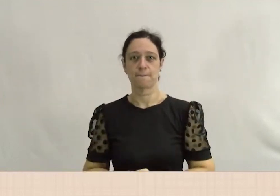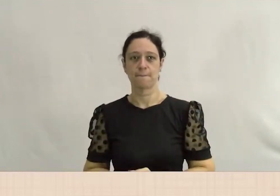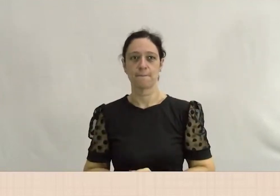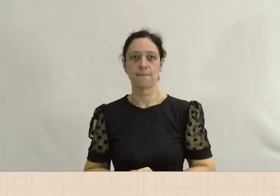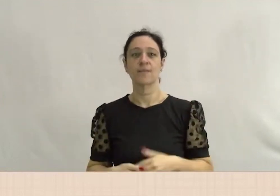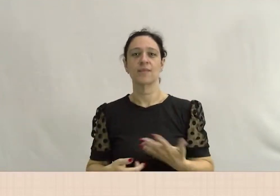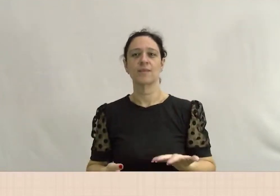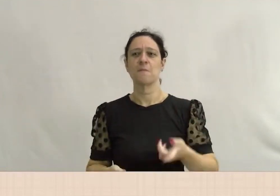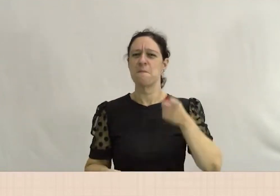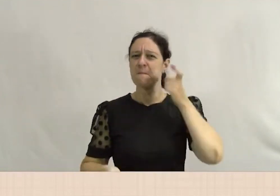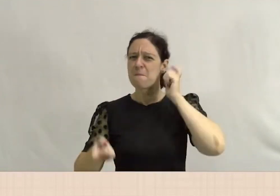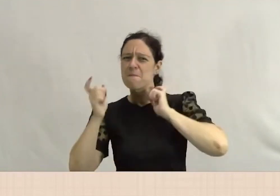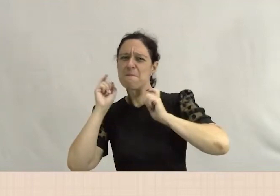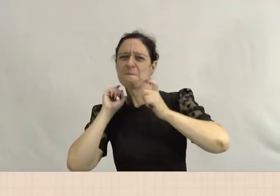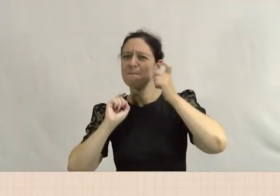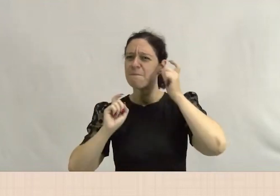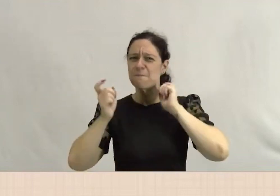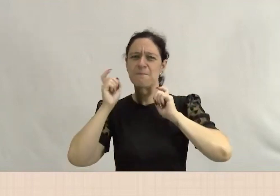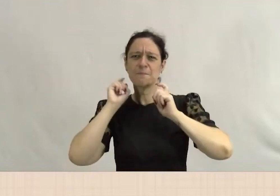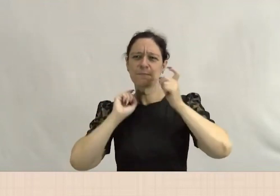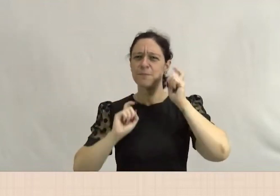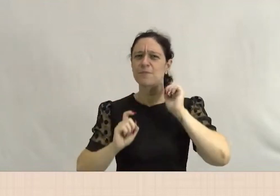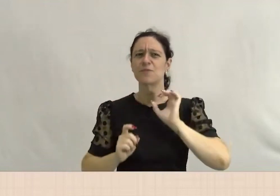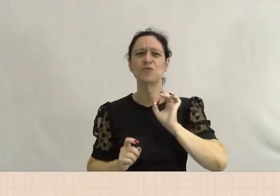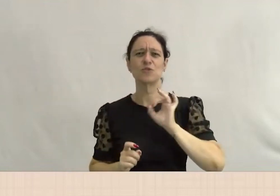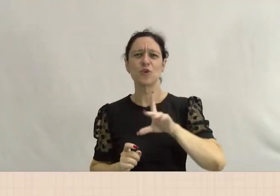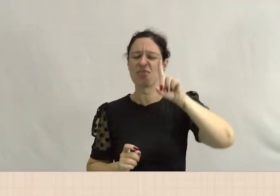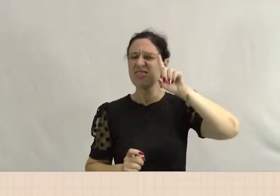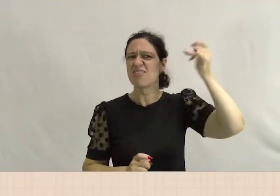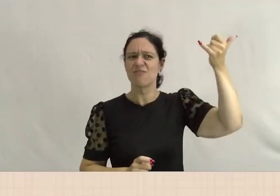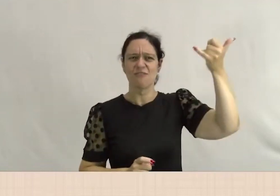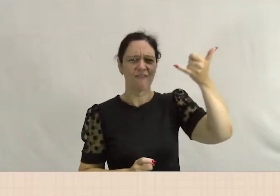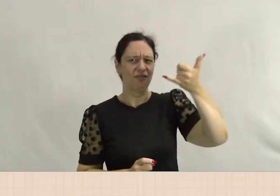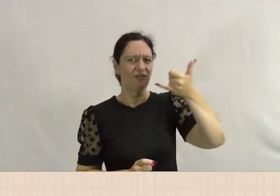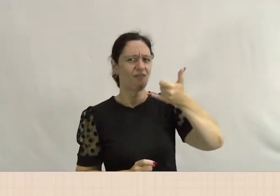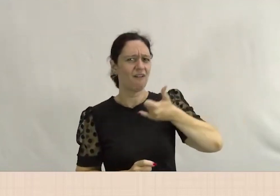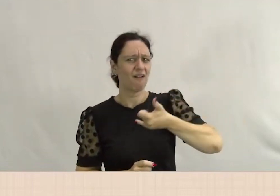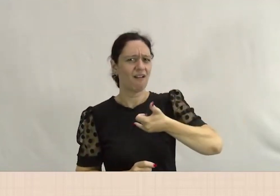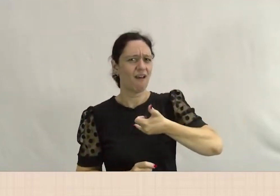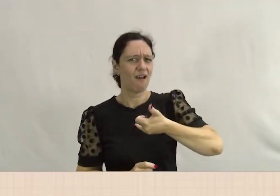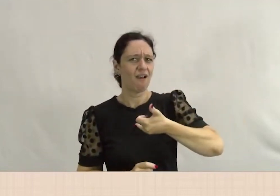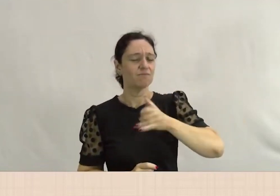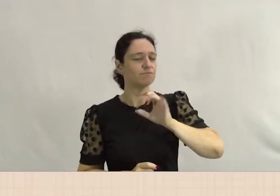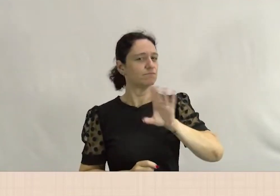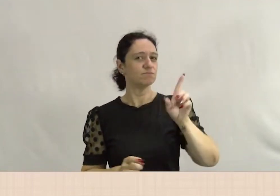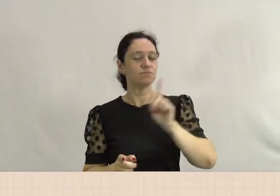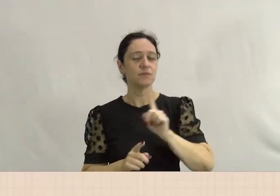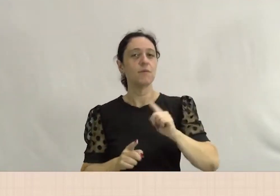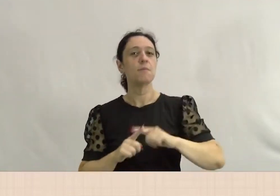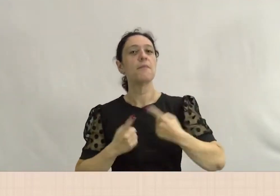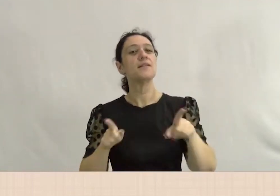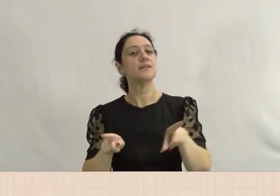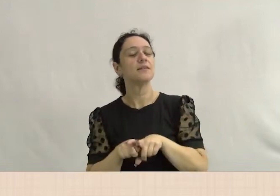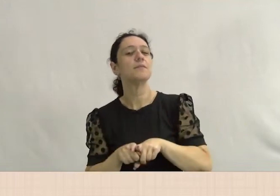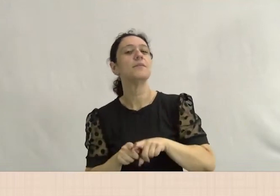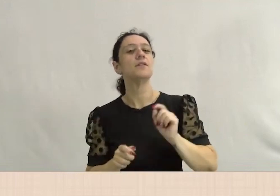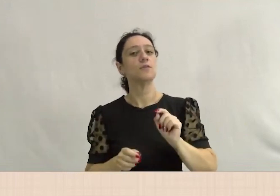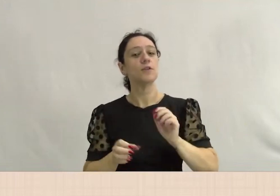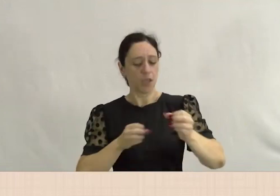só: o falar de Deus, falar vivo de Deus, faz a obra de